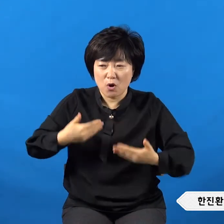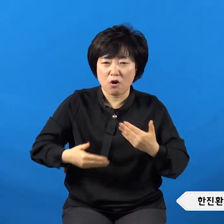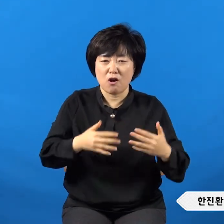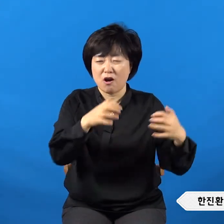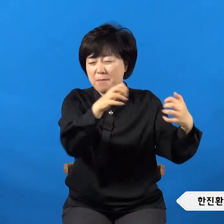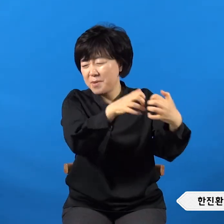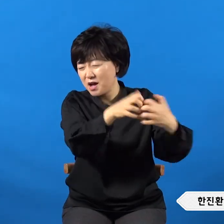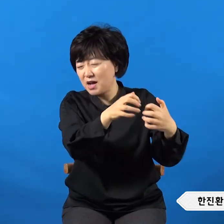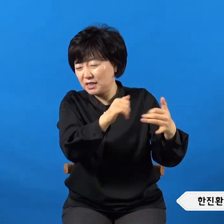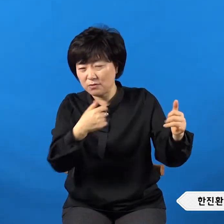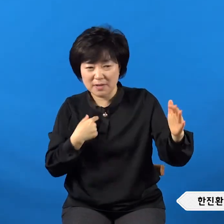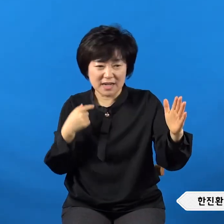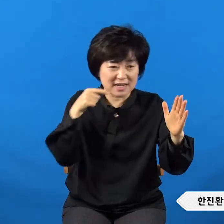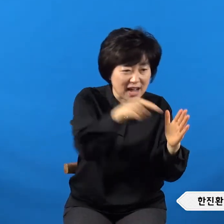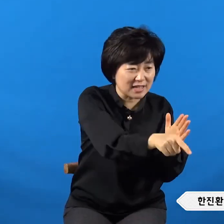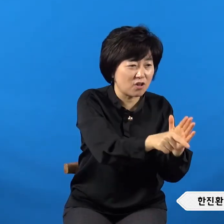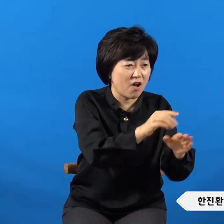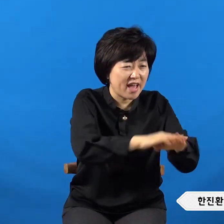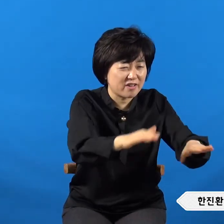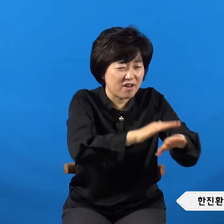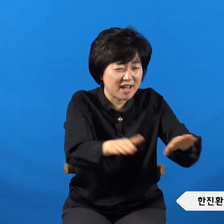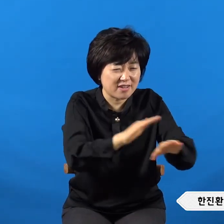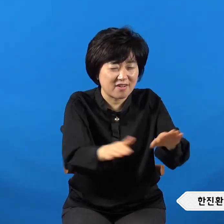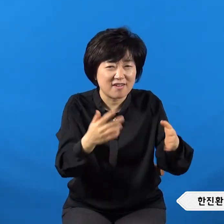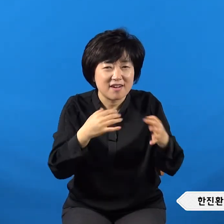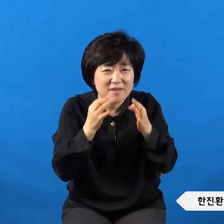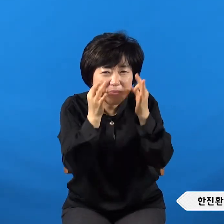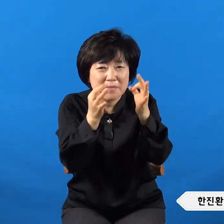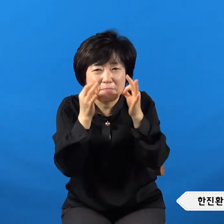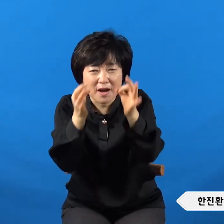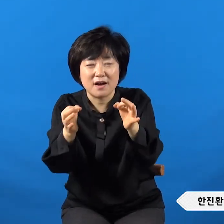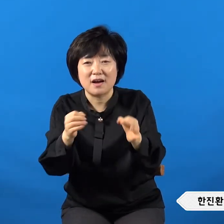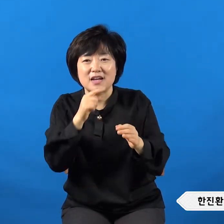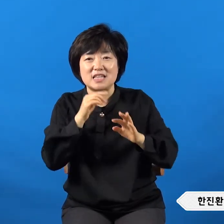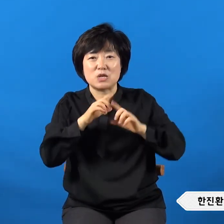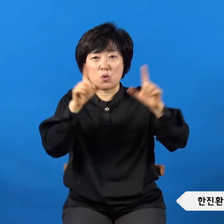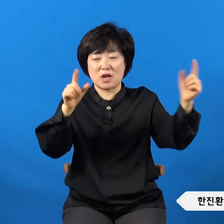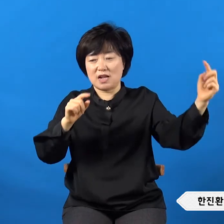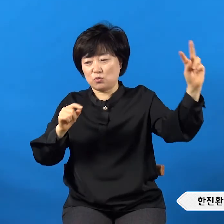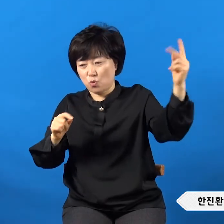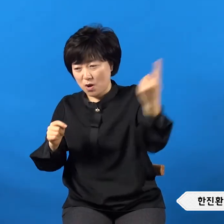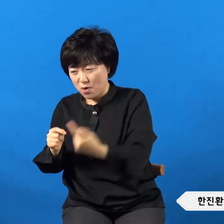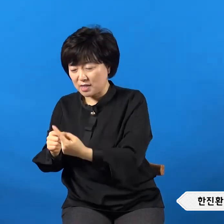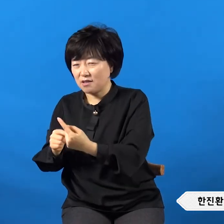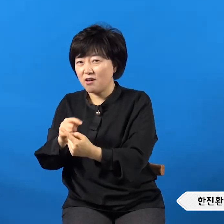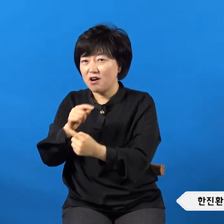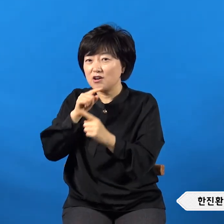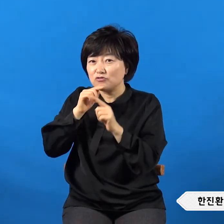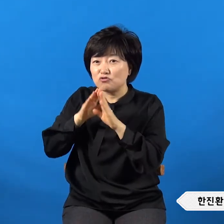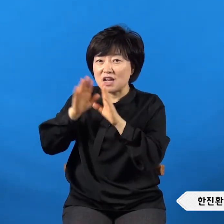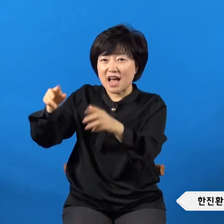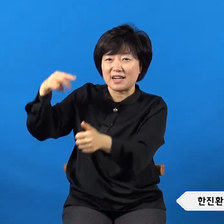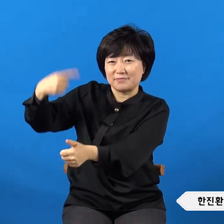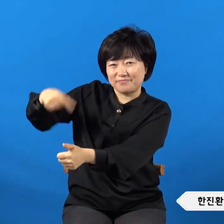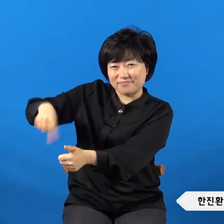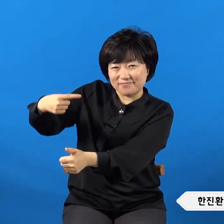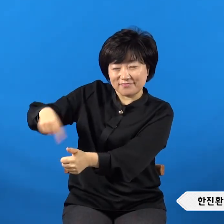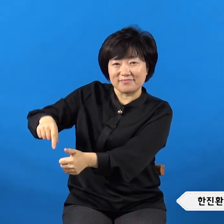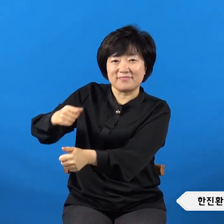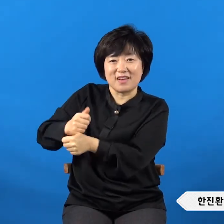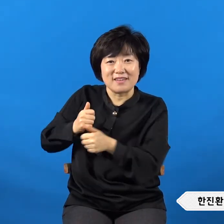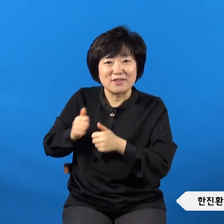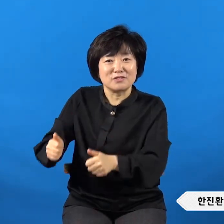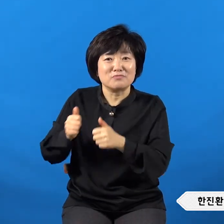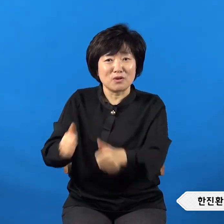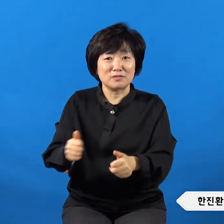분쟁이 있을 때마다 쫓아가서 그냥 해결하기 위해서 동분서주하지요. 그러다가 주일이 되면 모 교회로 돌아와서 주일학교 교사 또